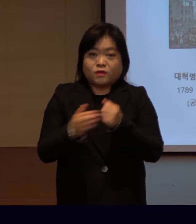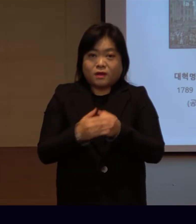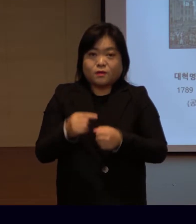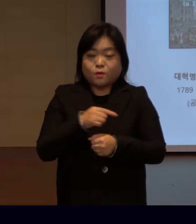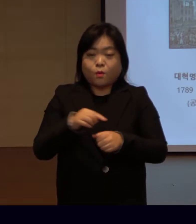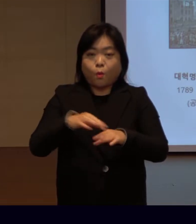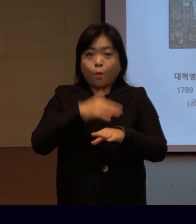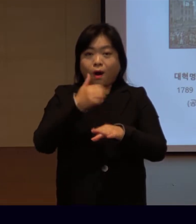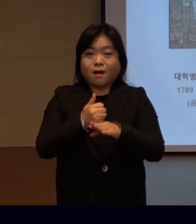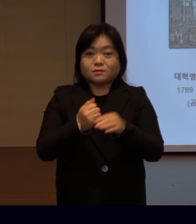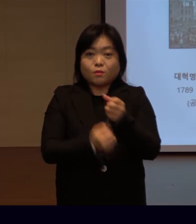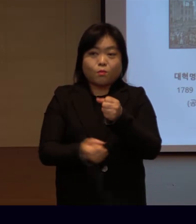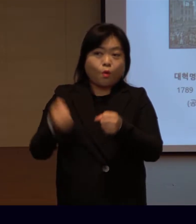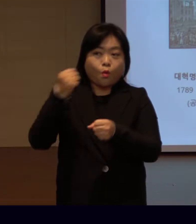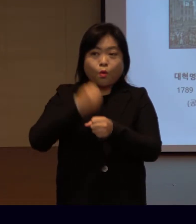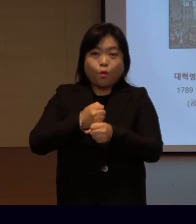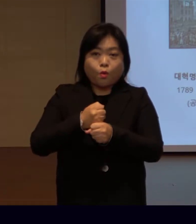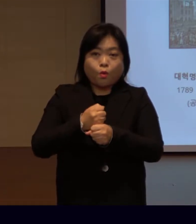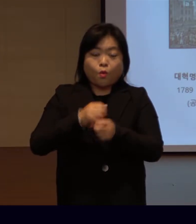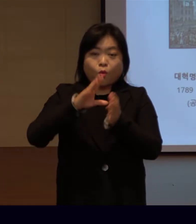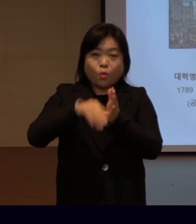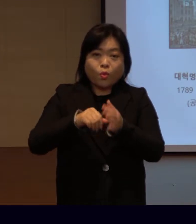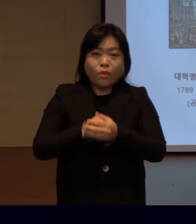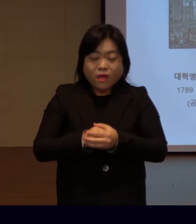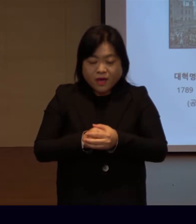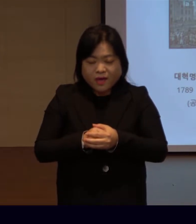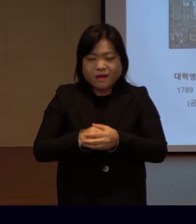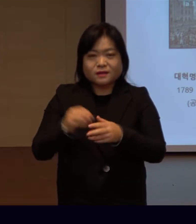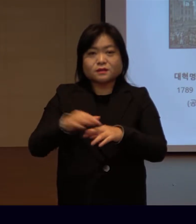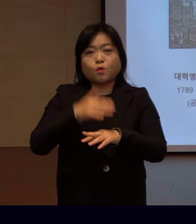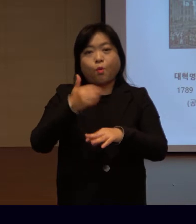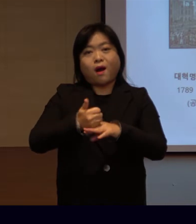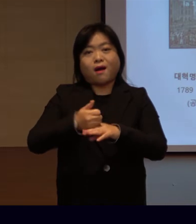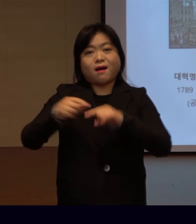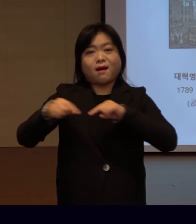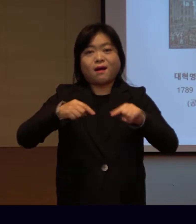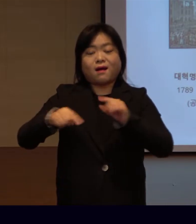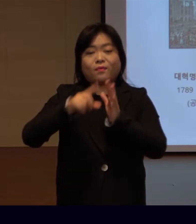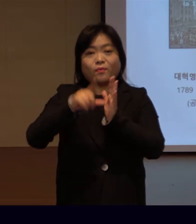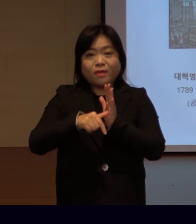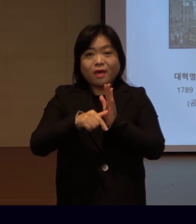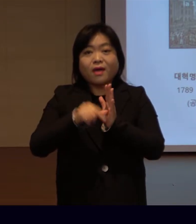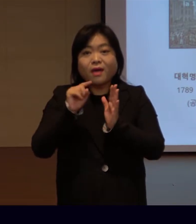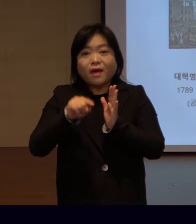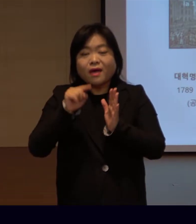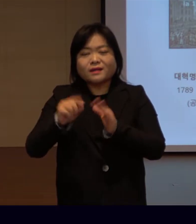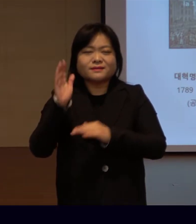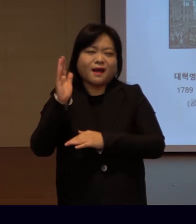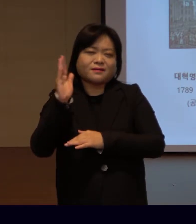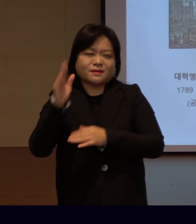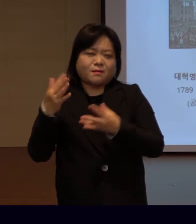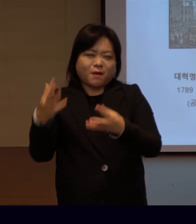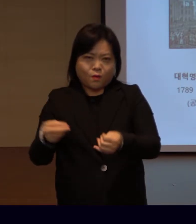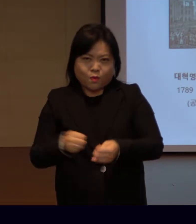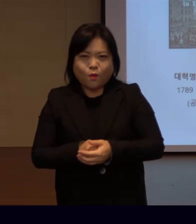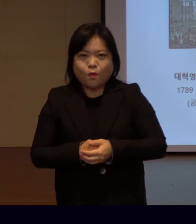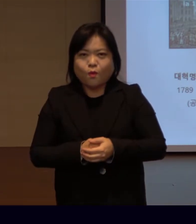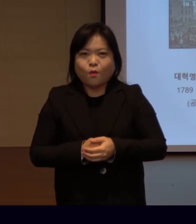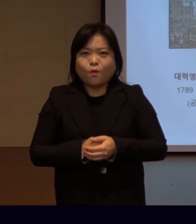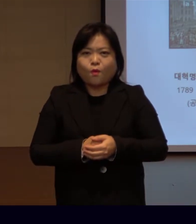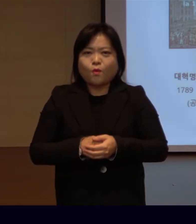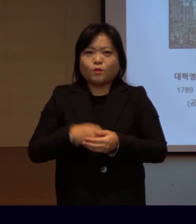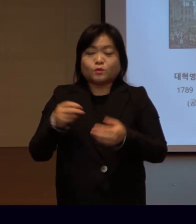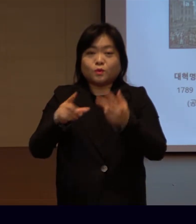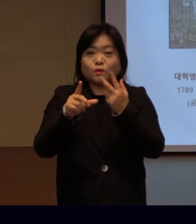그 왕정 복고 시절, 부르봉 왕가 시절, 복고 왕정 시절의 얘기가 많고 또